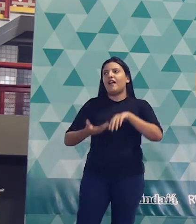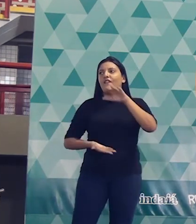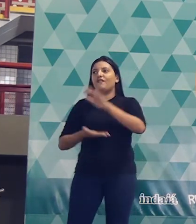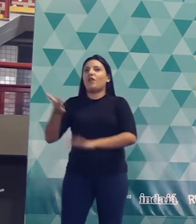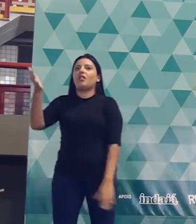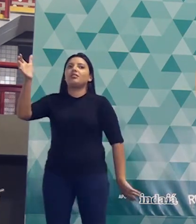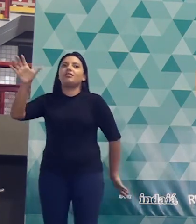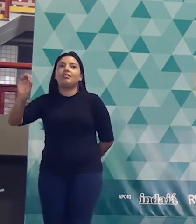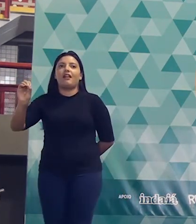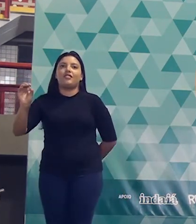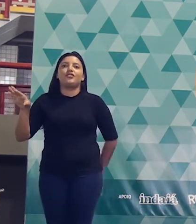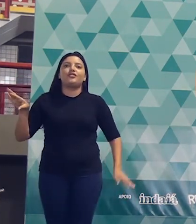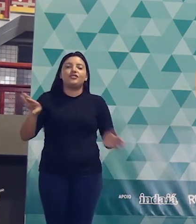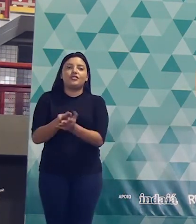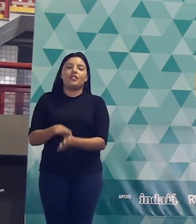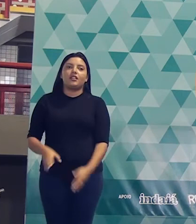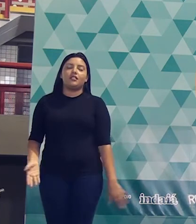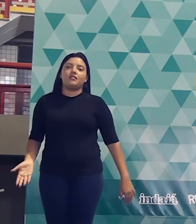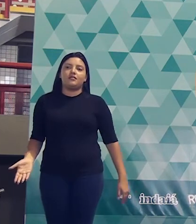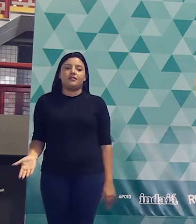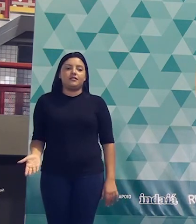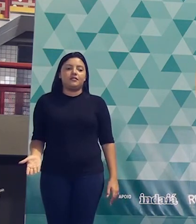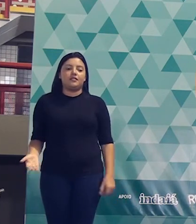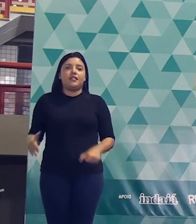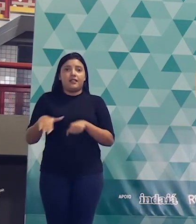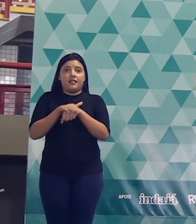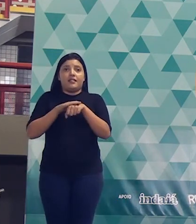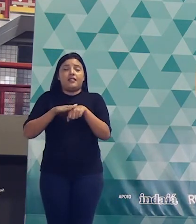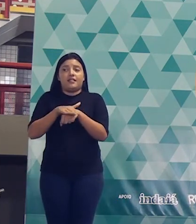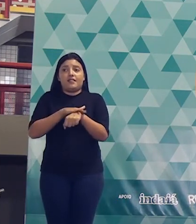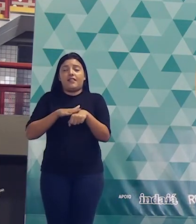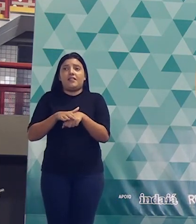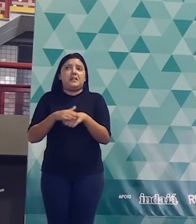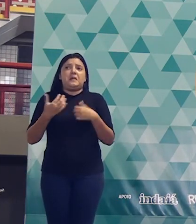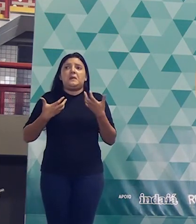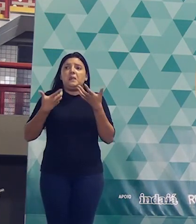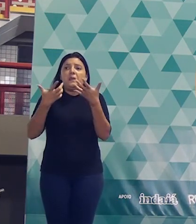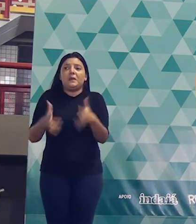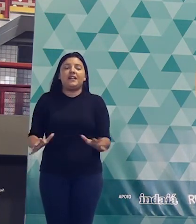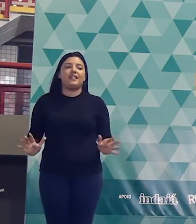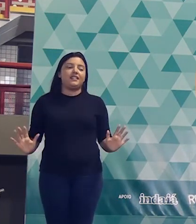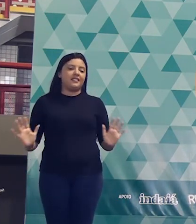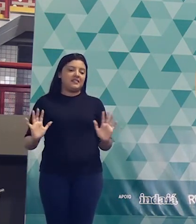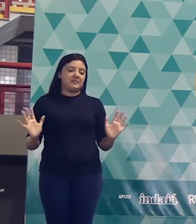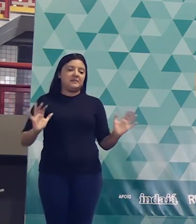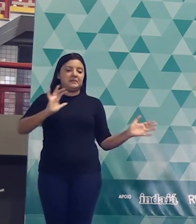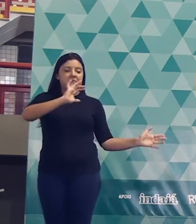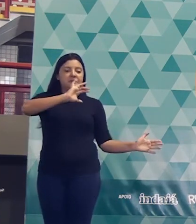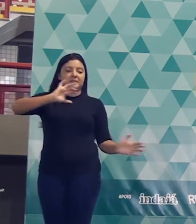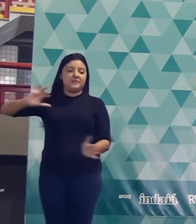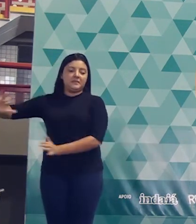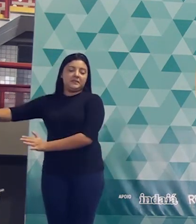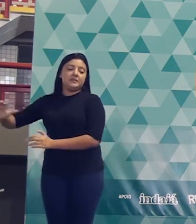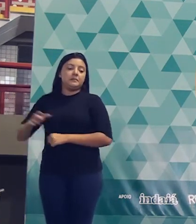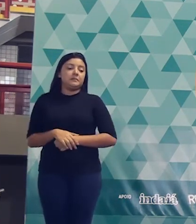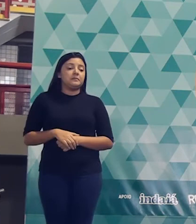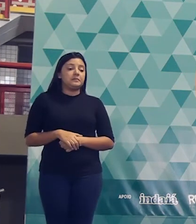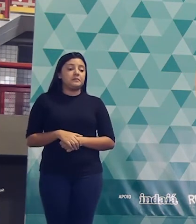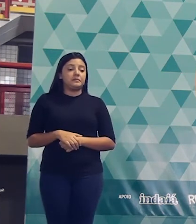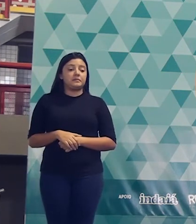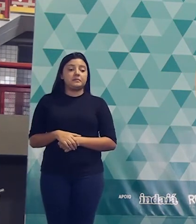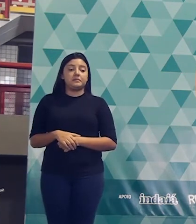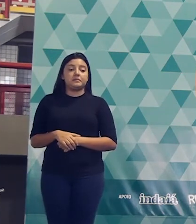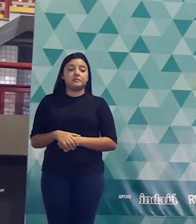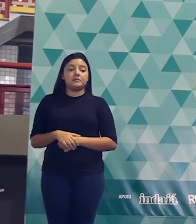banho ainda, vai fazer o cabelo, o cara já está lá, conversando com a tua mãe. Nem queria isso, né? Ó,